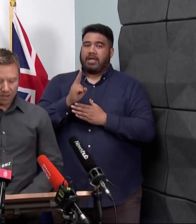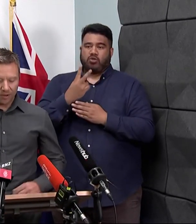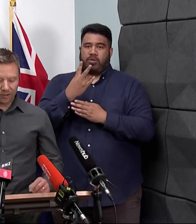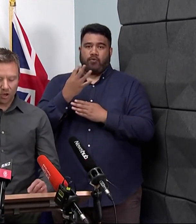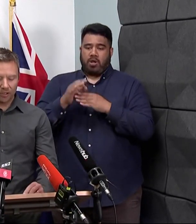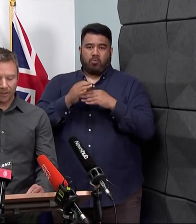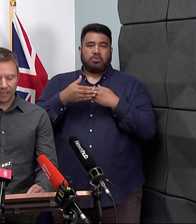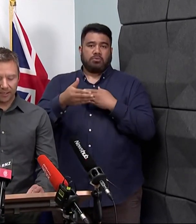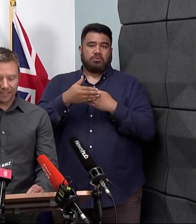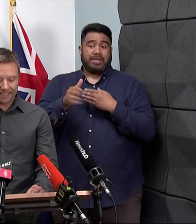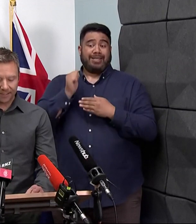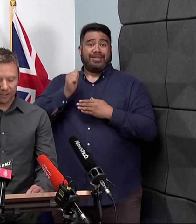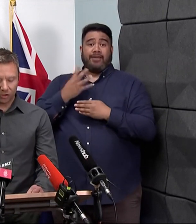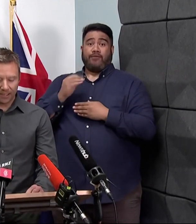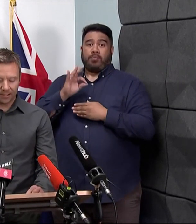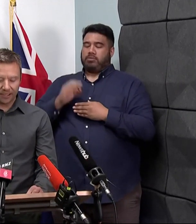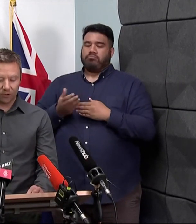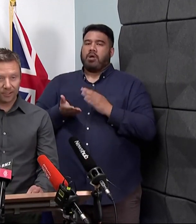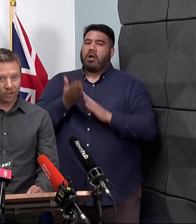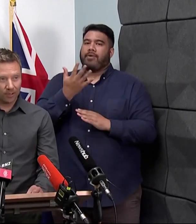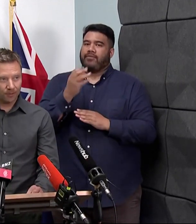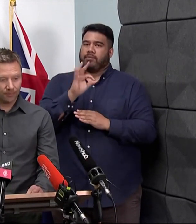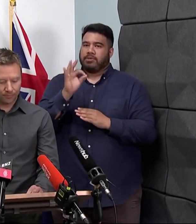wird mit stärkeren Erschütterungen gerechnet.